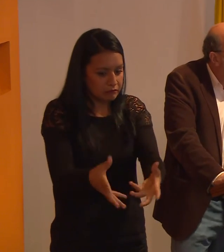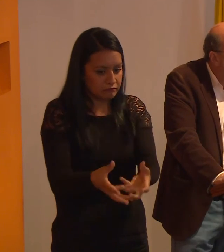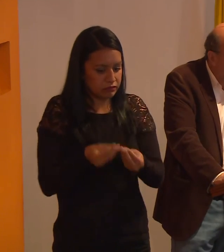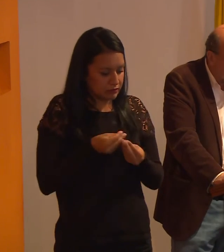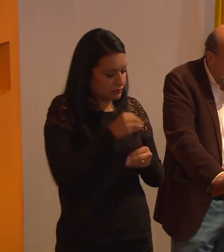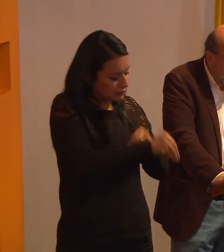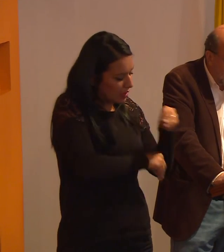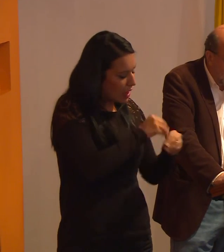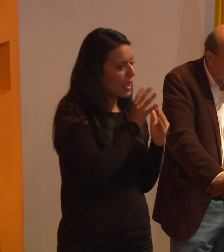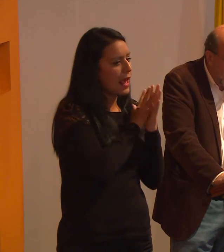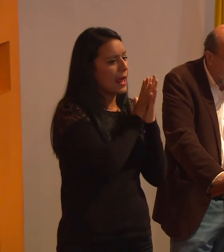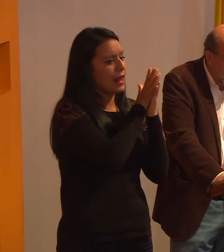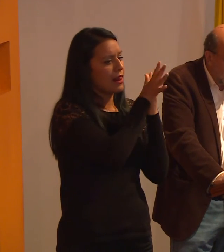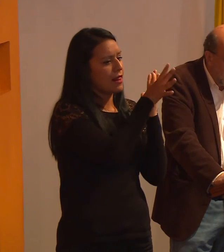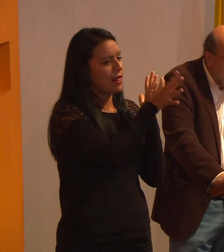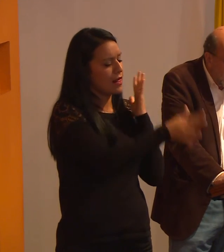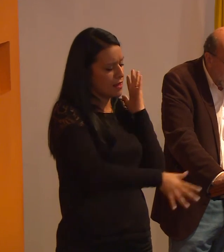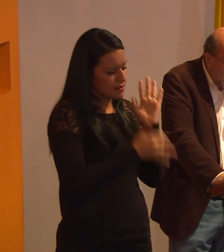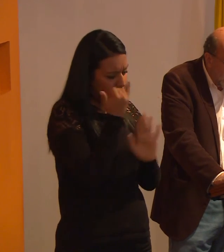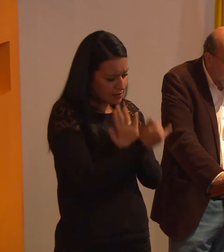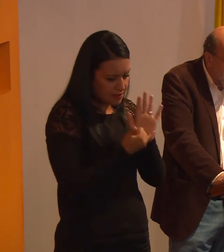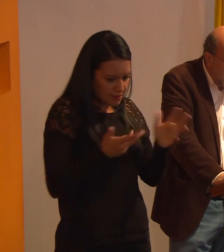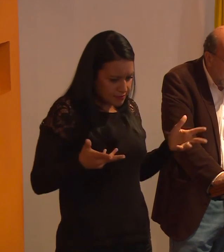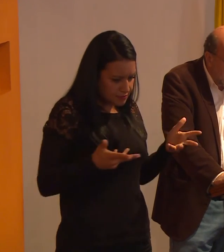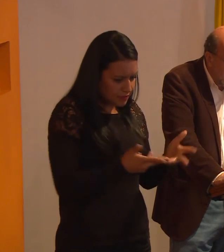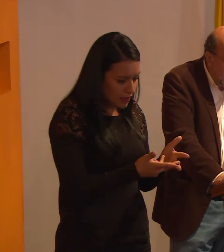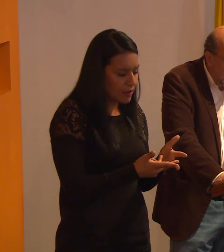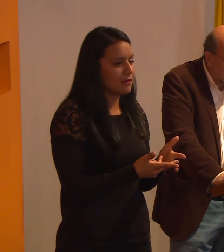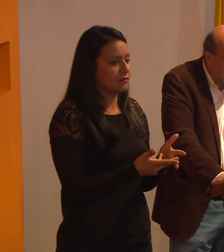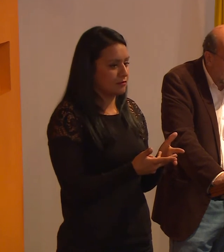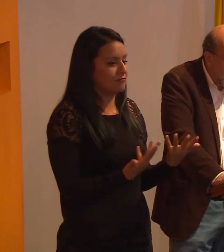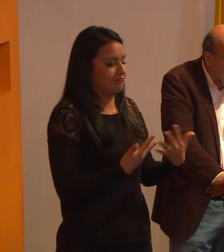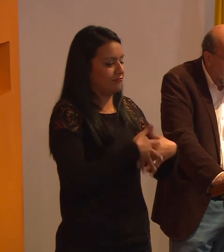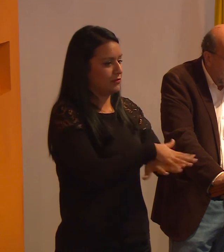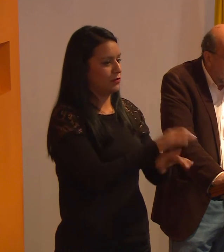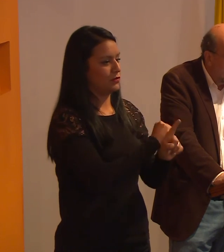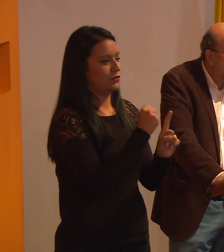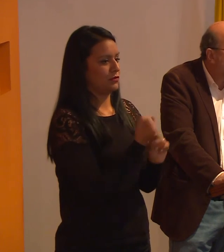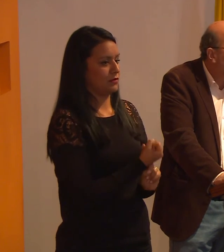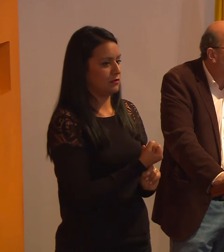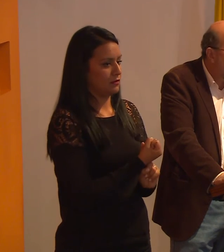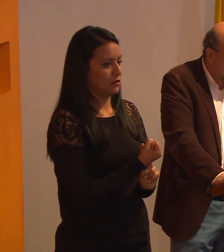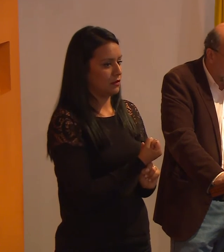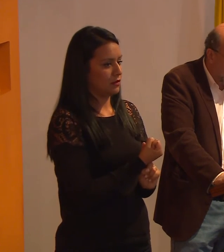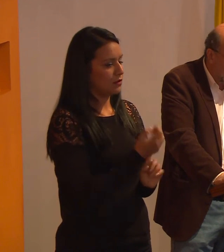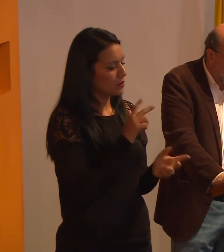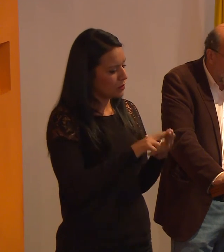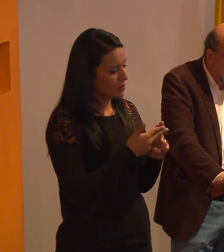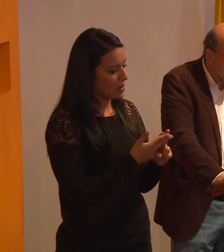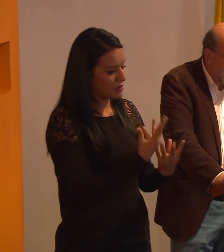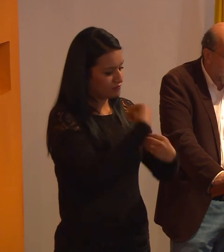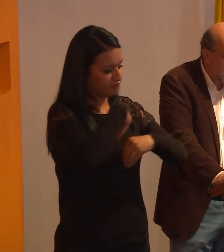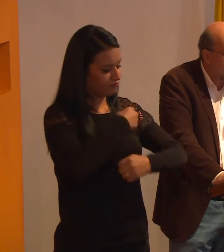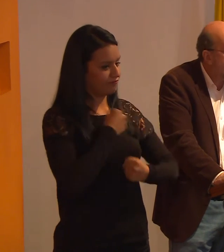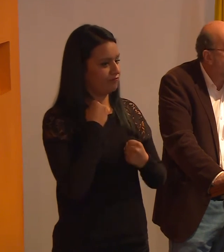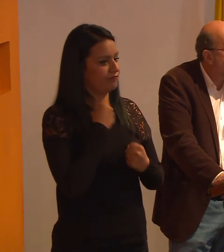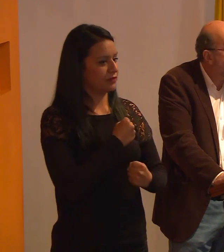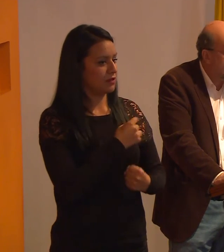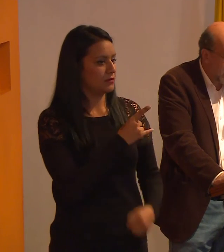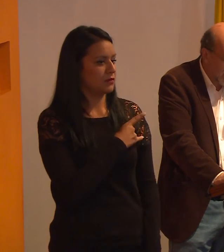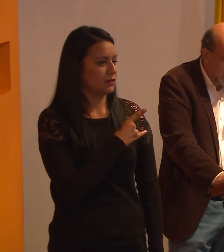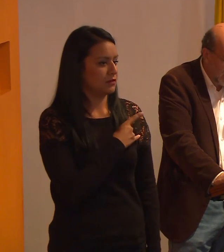de narrativas identitarias que reactiven el tejido social y los sentidos de pertenencia con